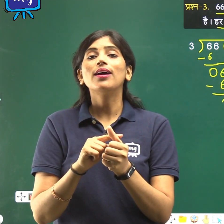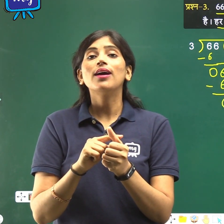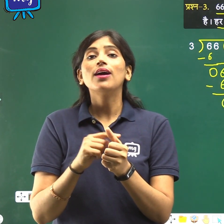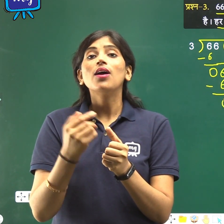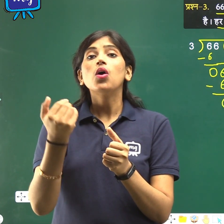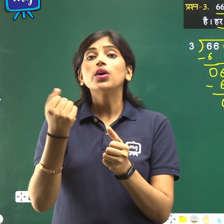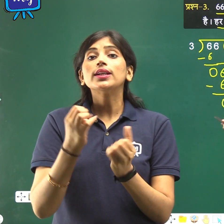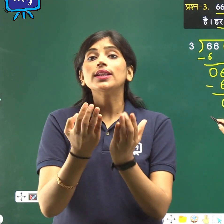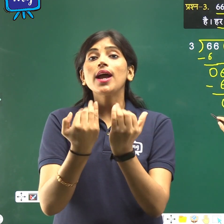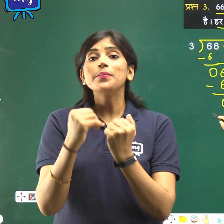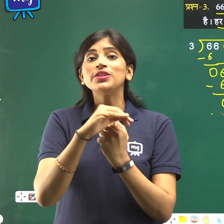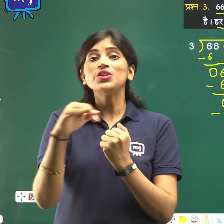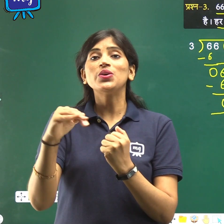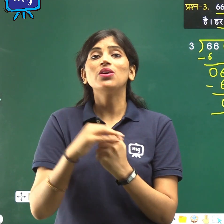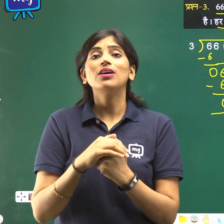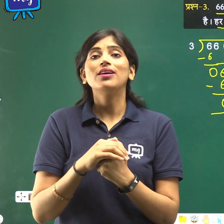कितने आए बच्चों?